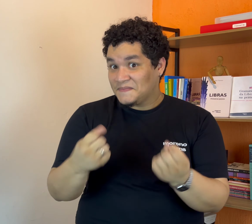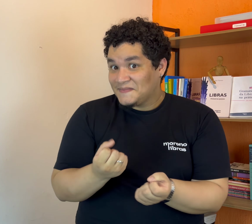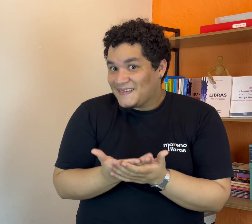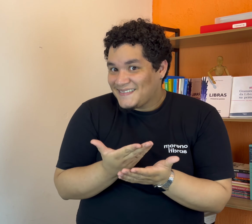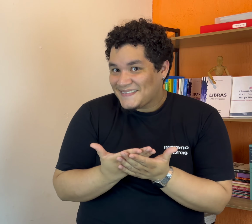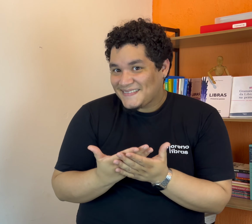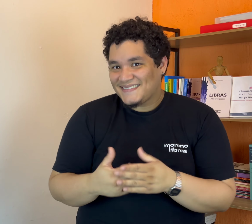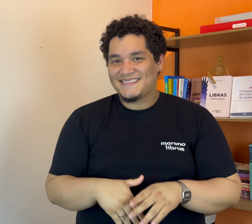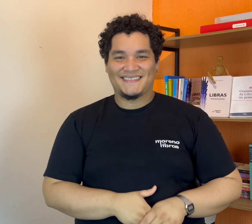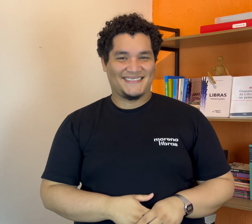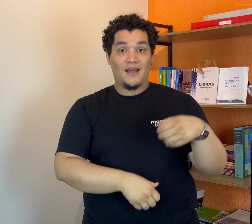para a aula?